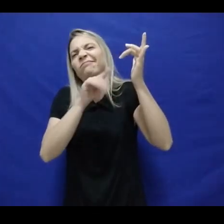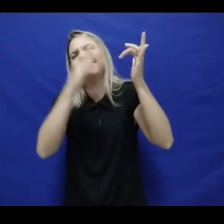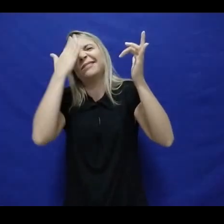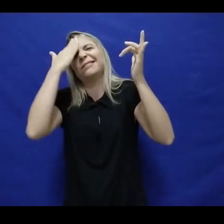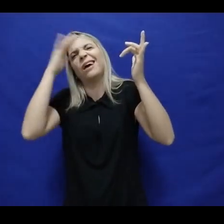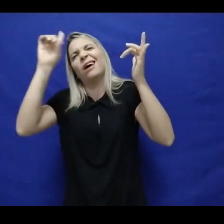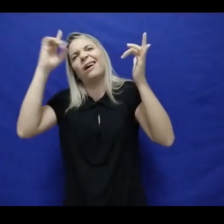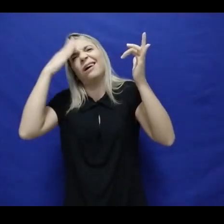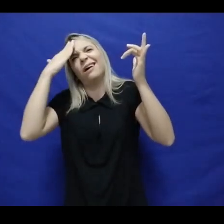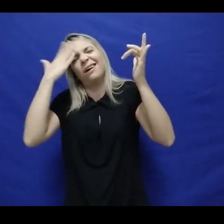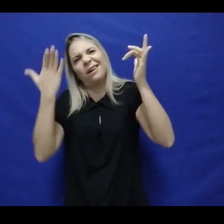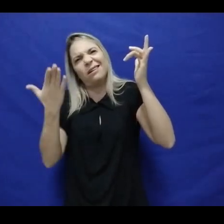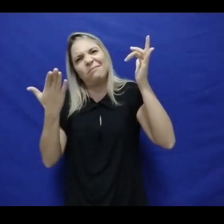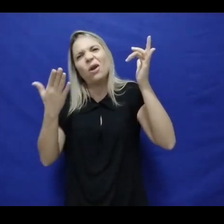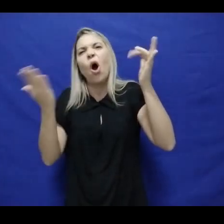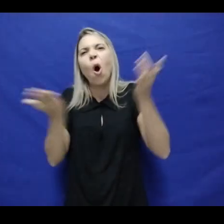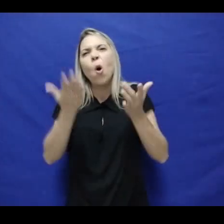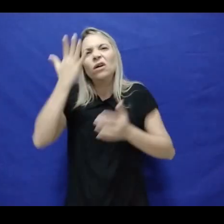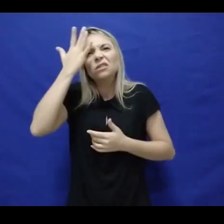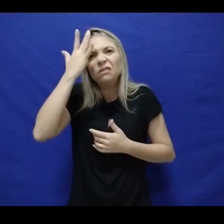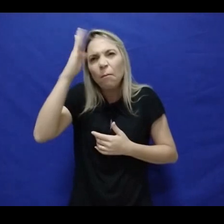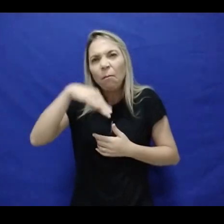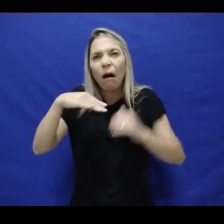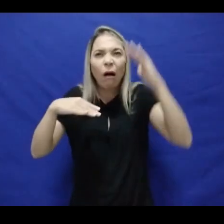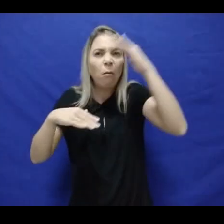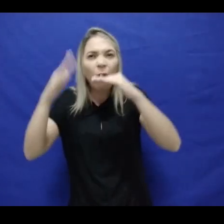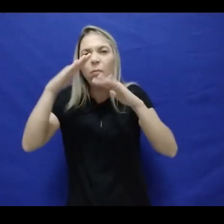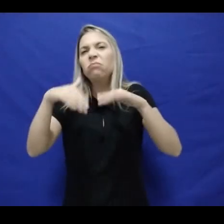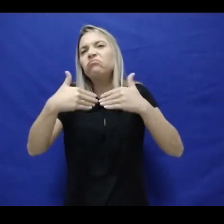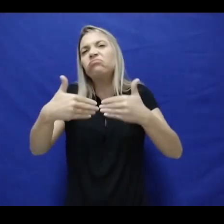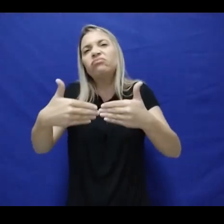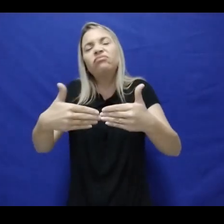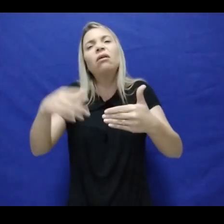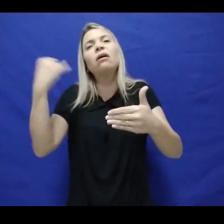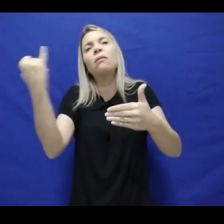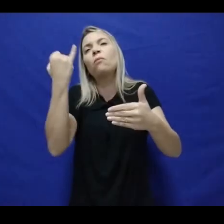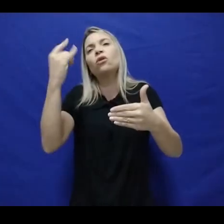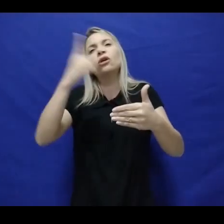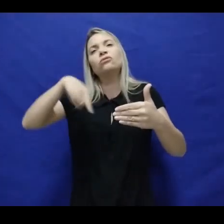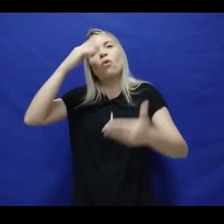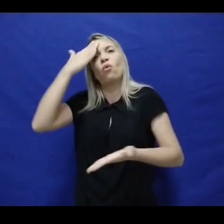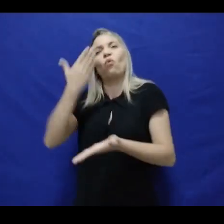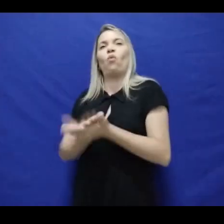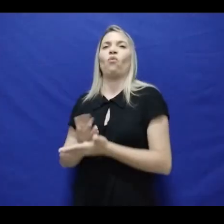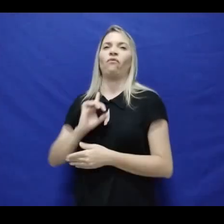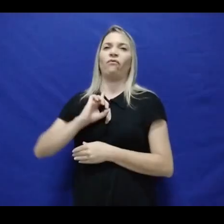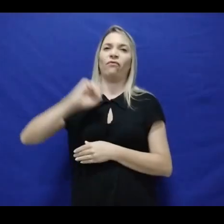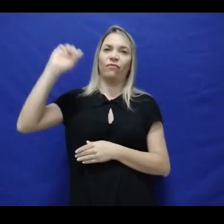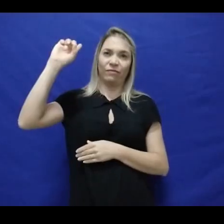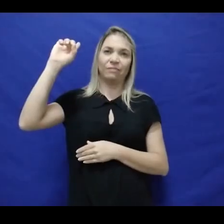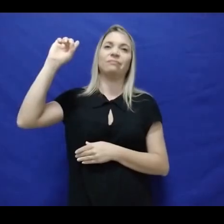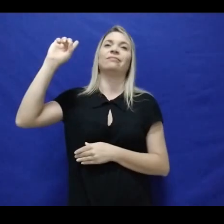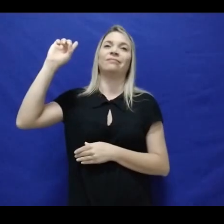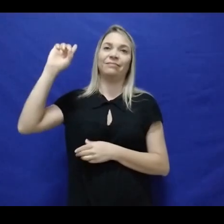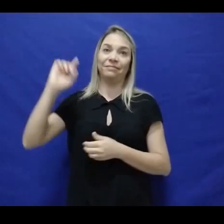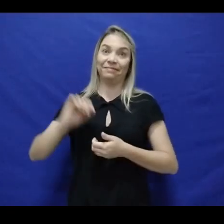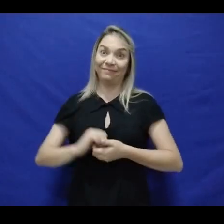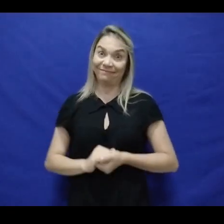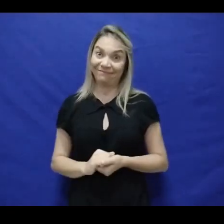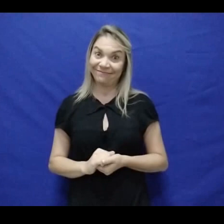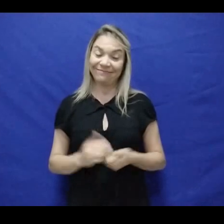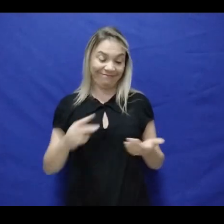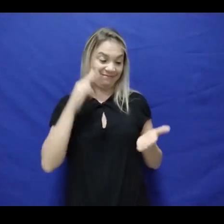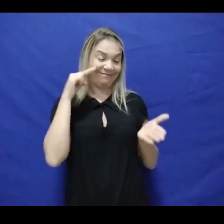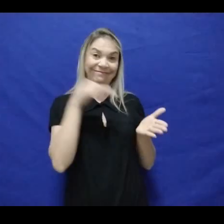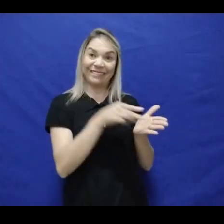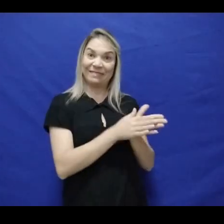pois o amanhã trará os seus cuidados. Basta ao dia o seu próprio mal.